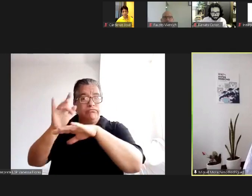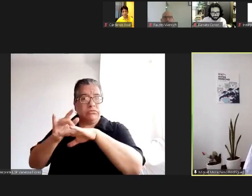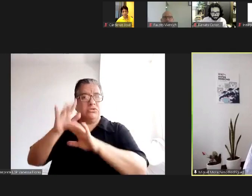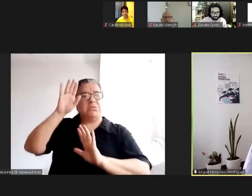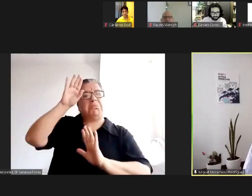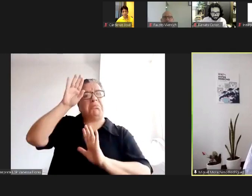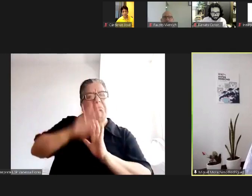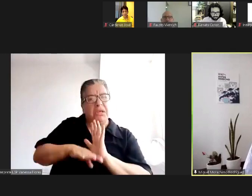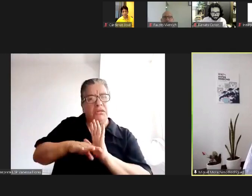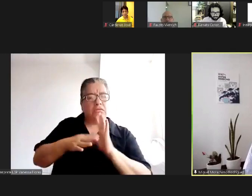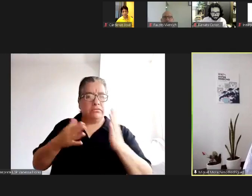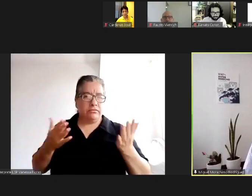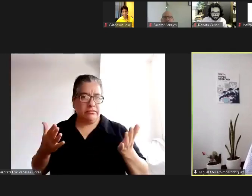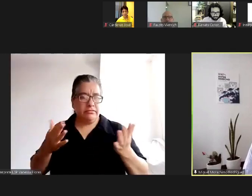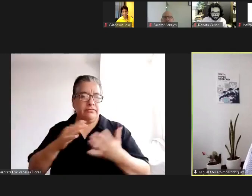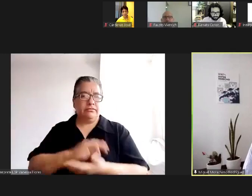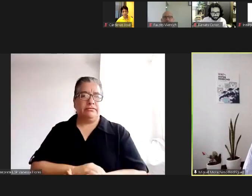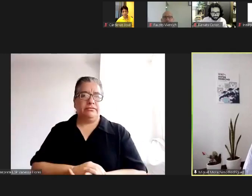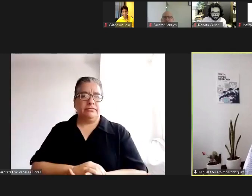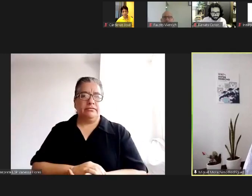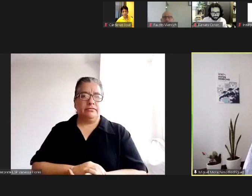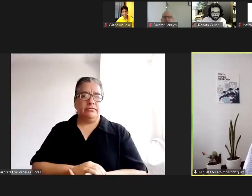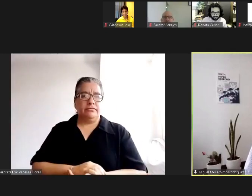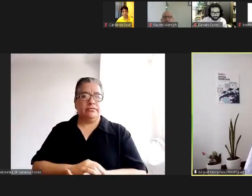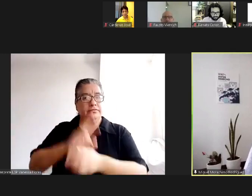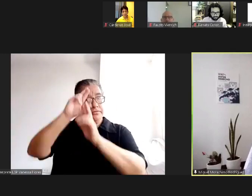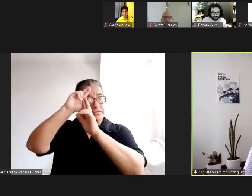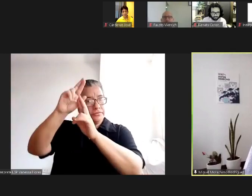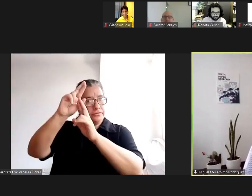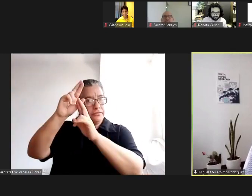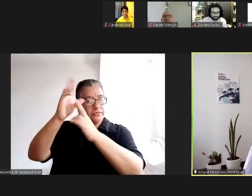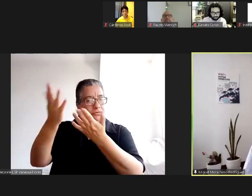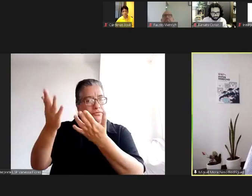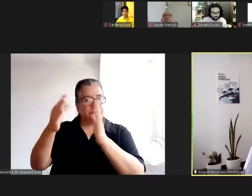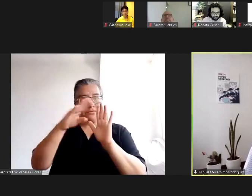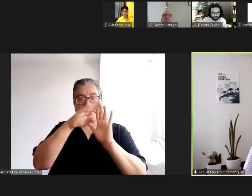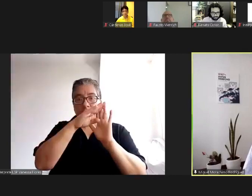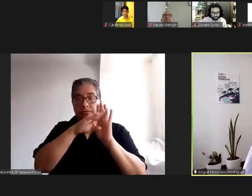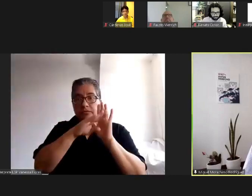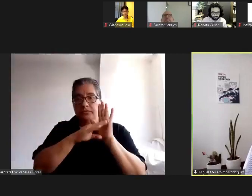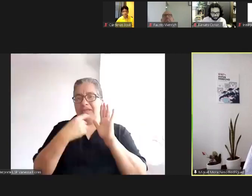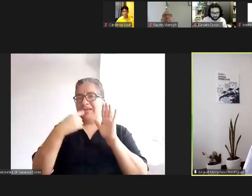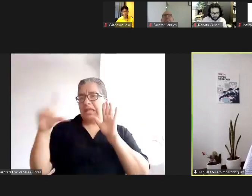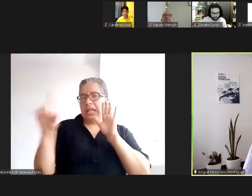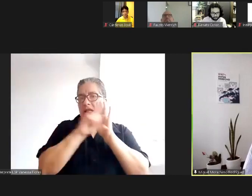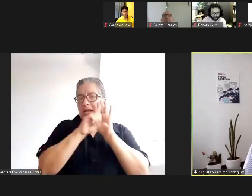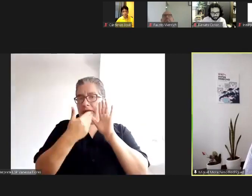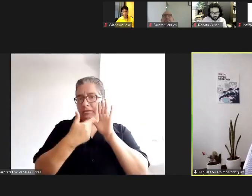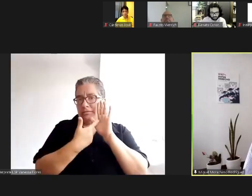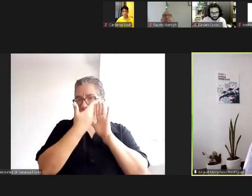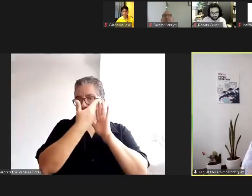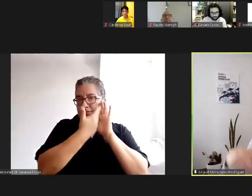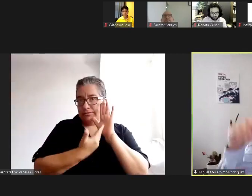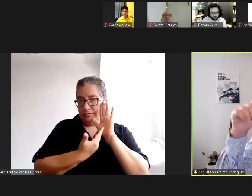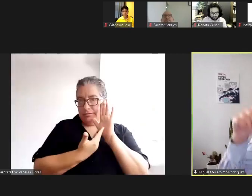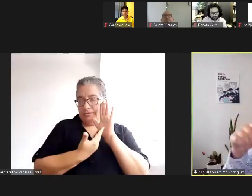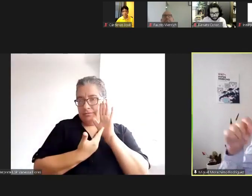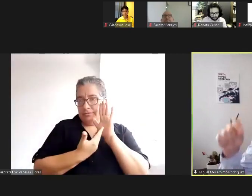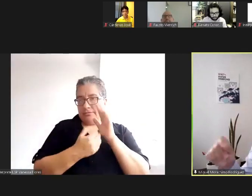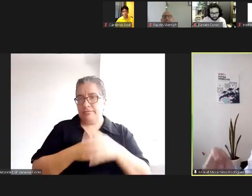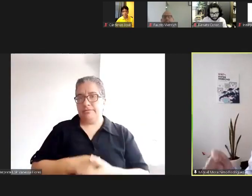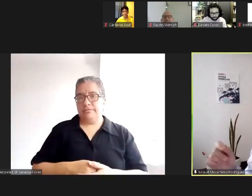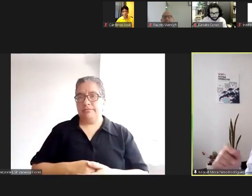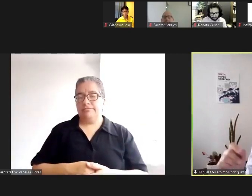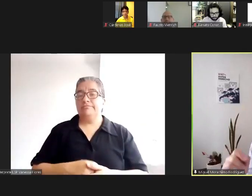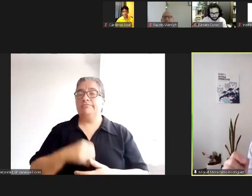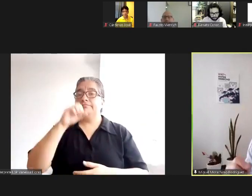y están regidos, y esto, bueno, así funciona nuestra ley, están regidos por